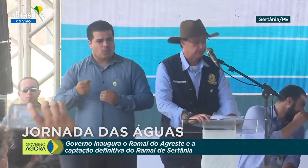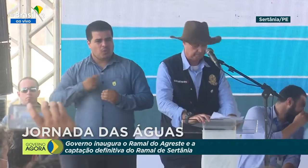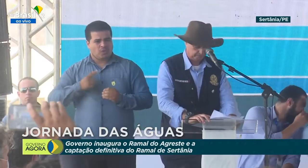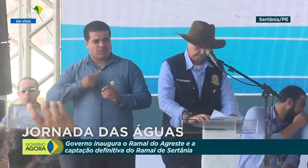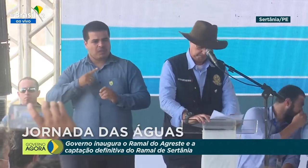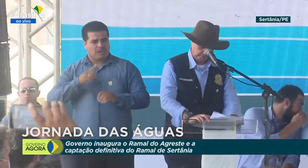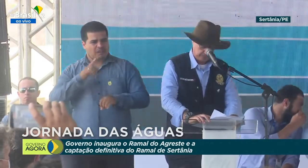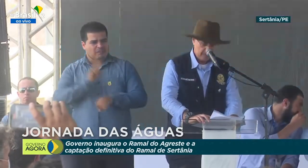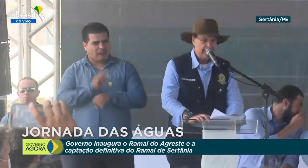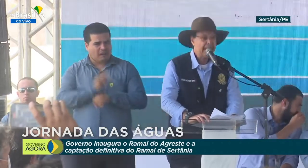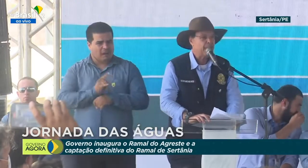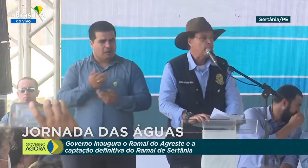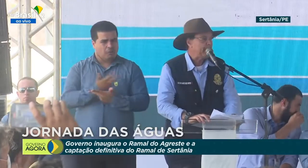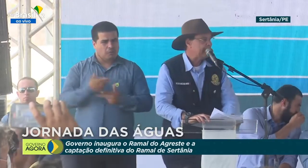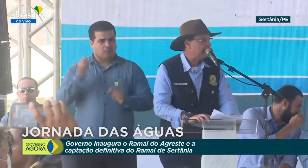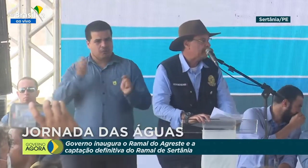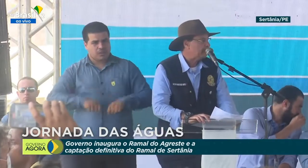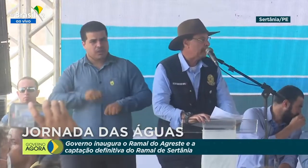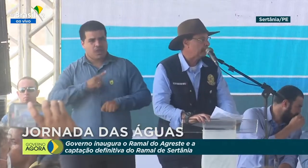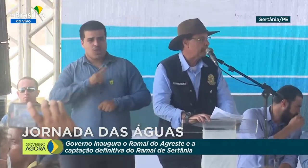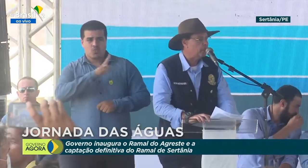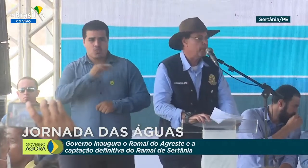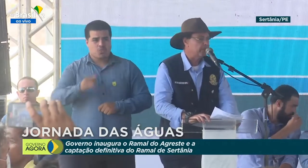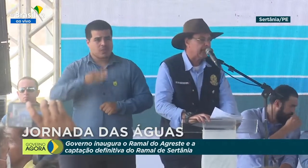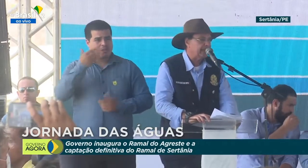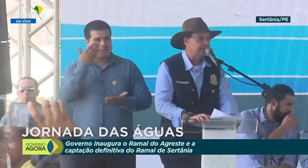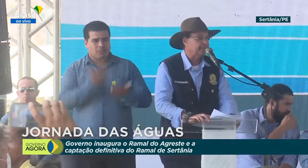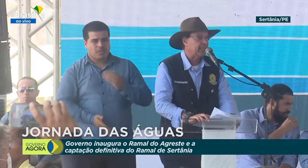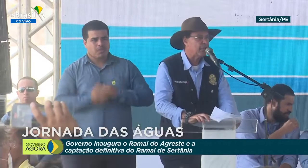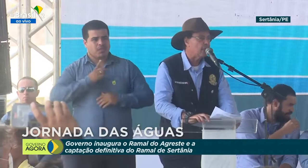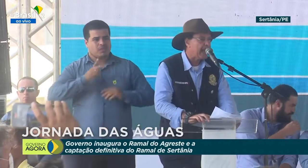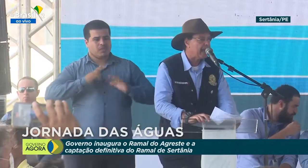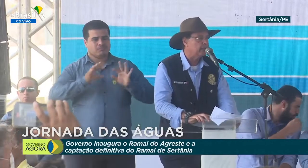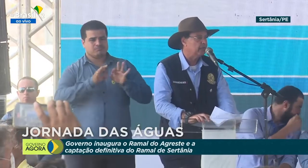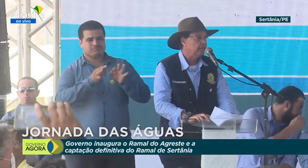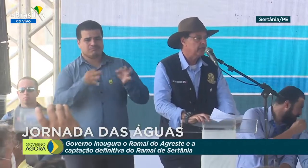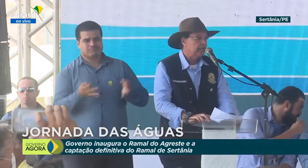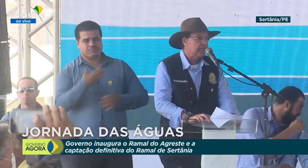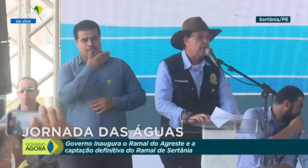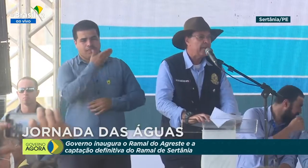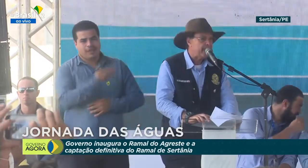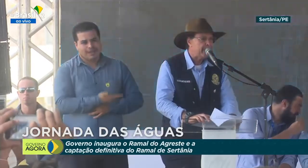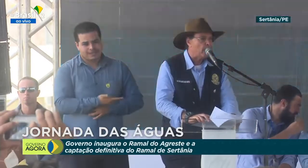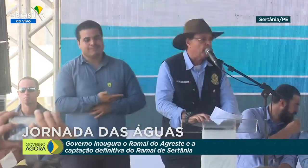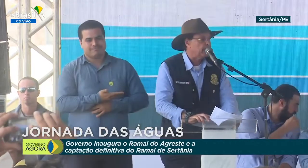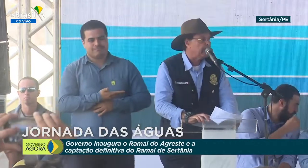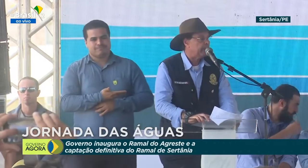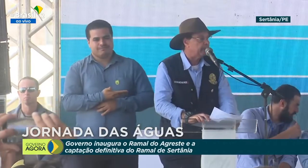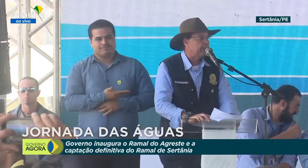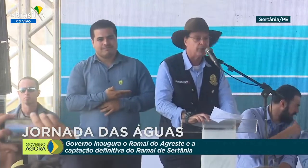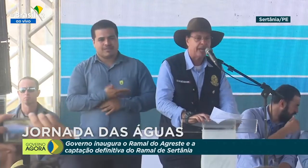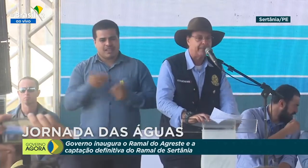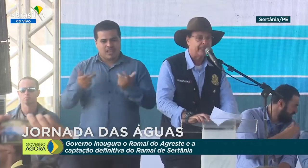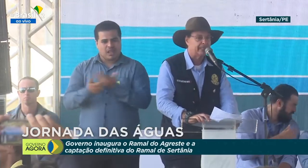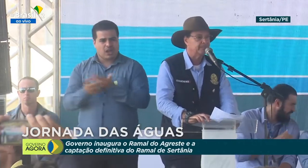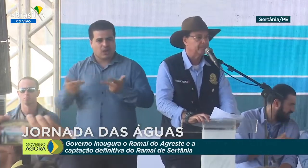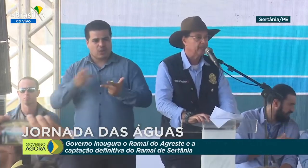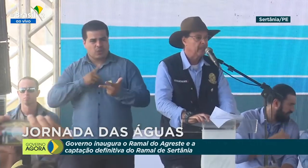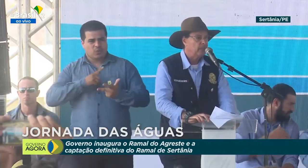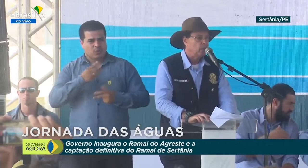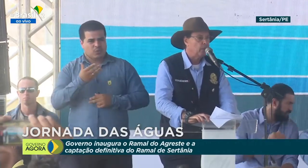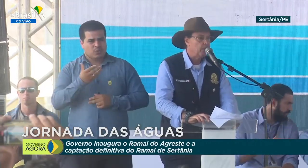costas e que não perdeu a sua humildade, que o cargo não inebriou o poder na sua